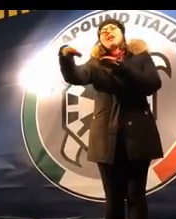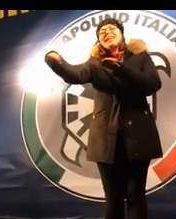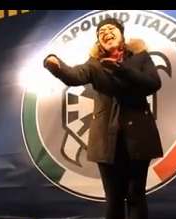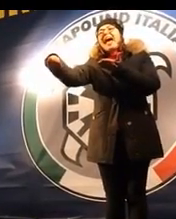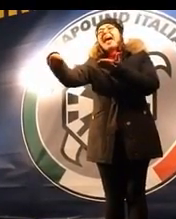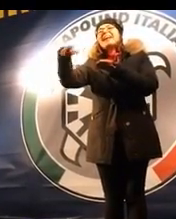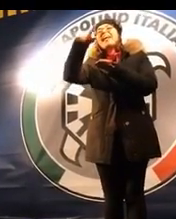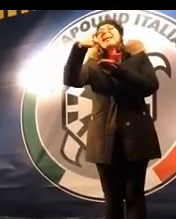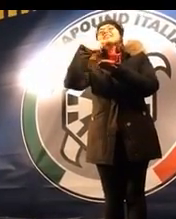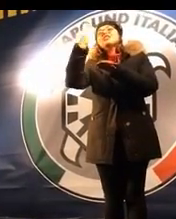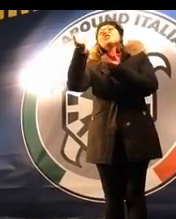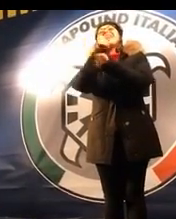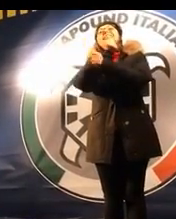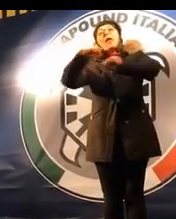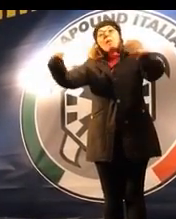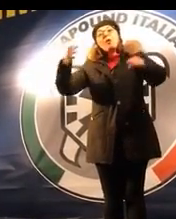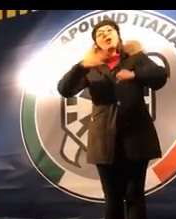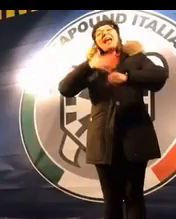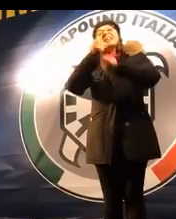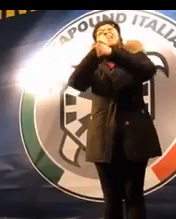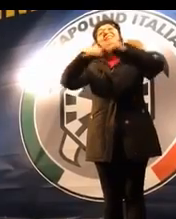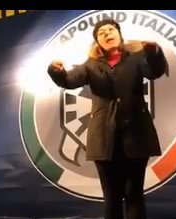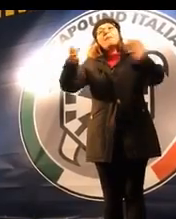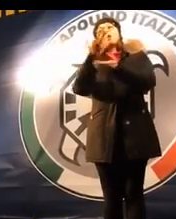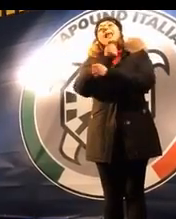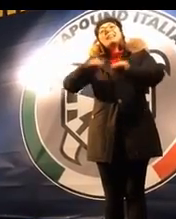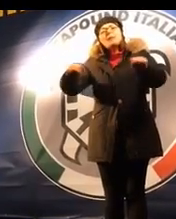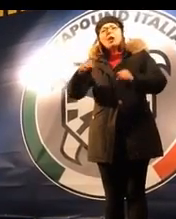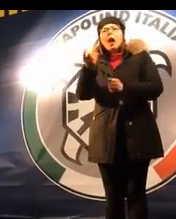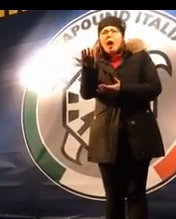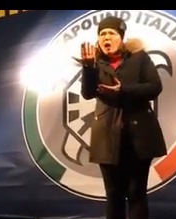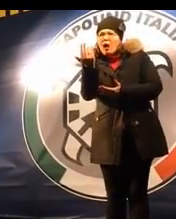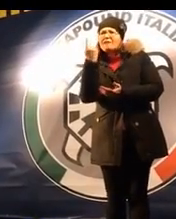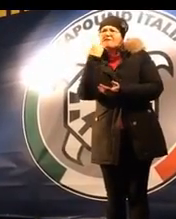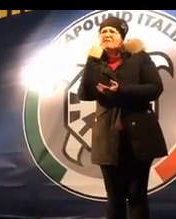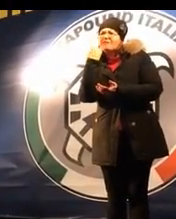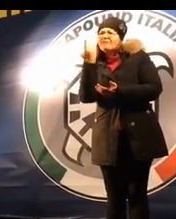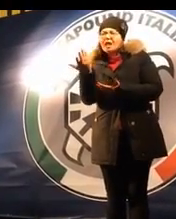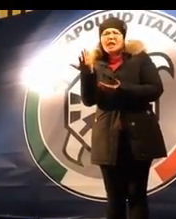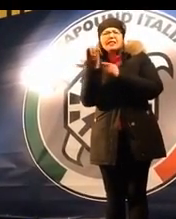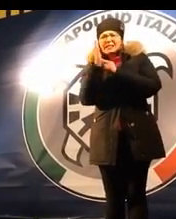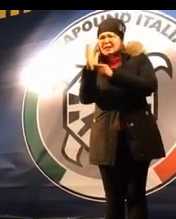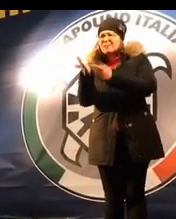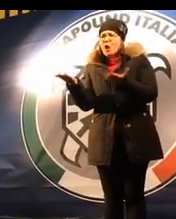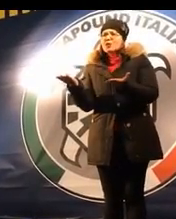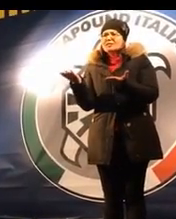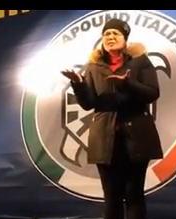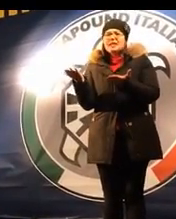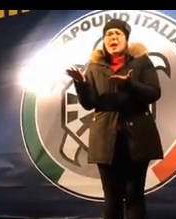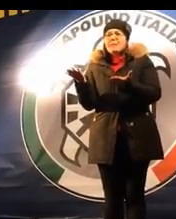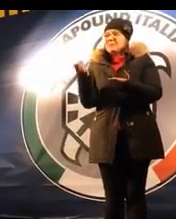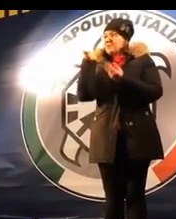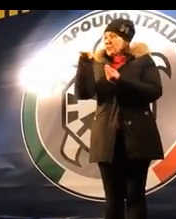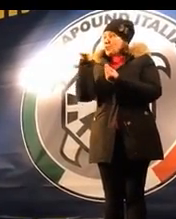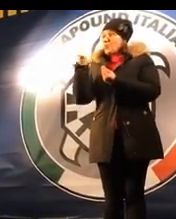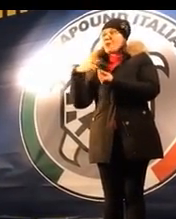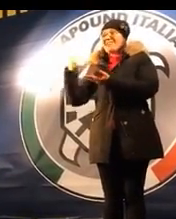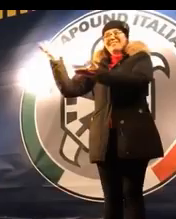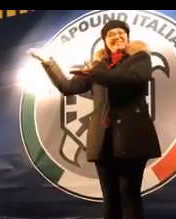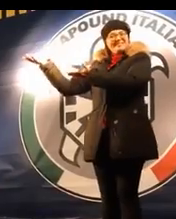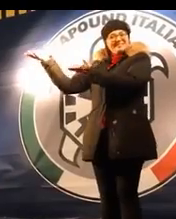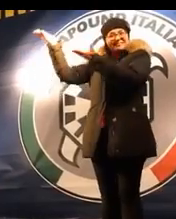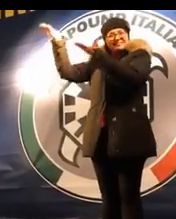più democratico di noi deve poterlo dimostrare, perché queste persone quando sono venute a casa nostra, invitati ed